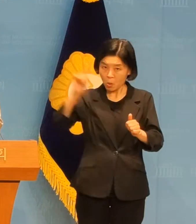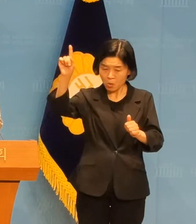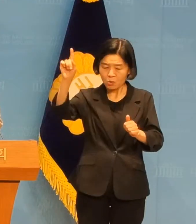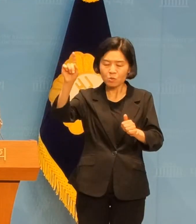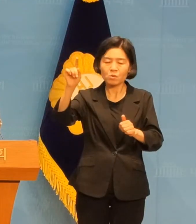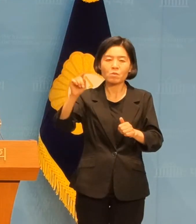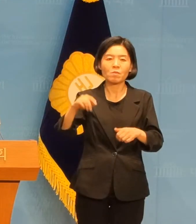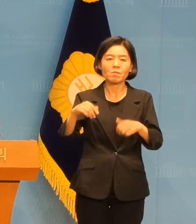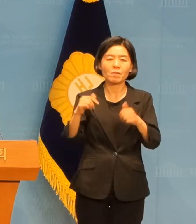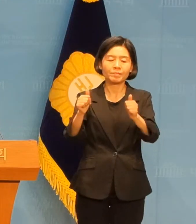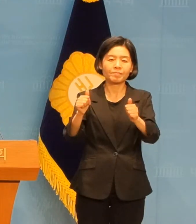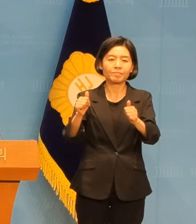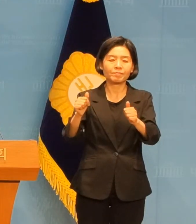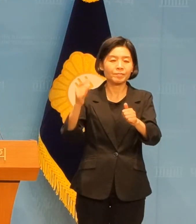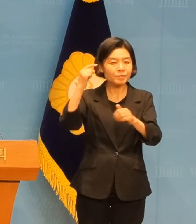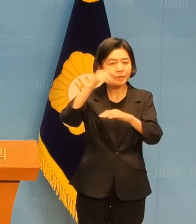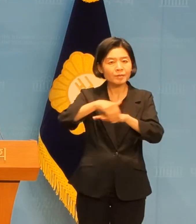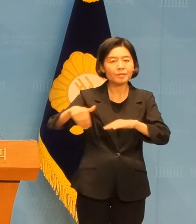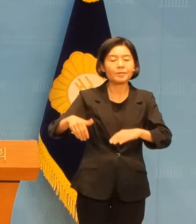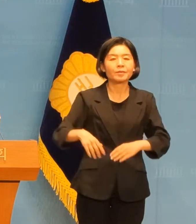받도록 하겠습니다.